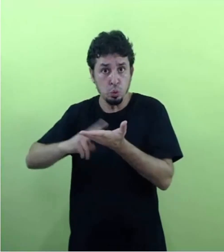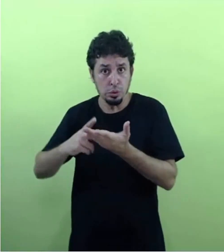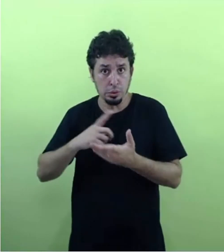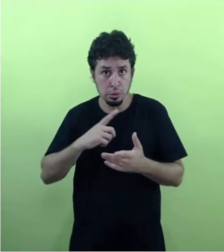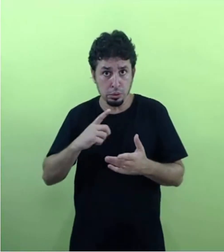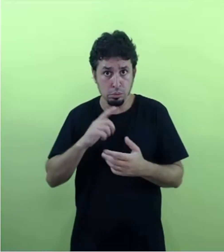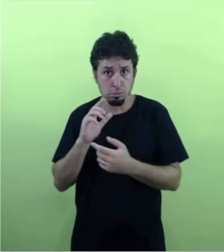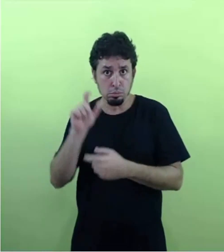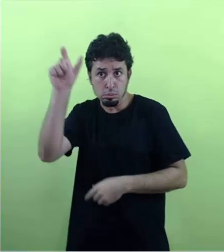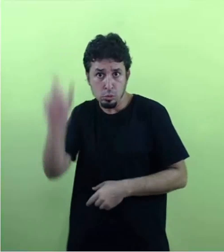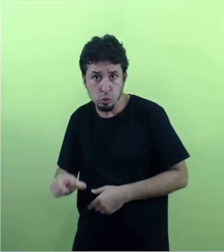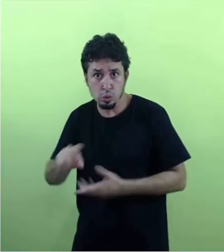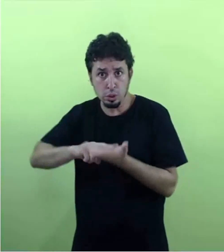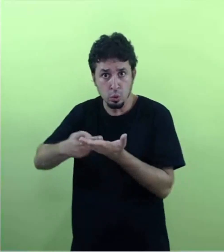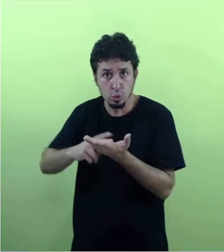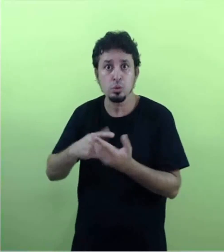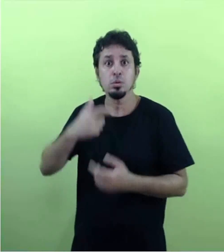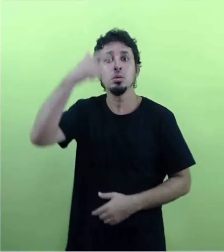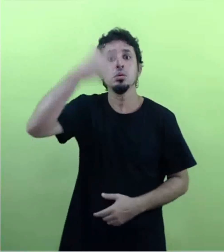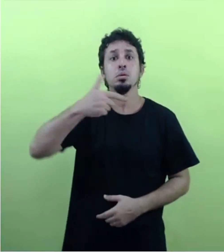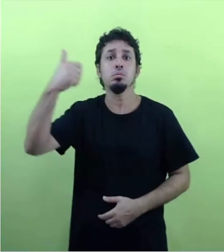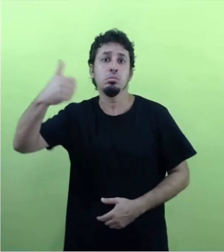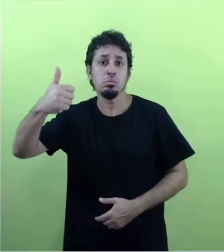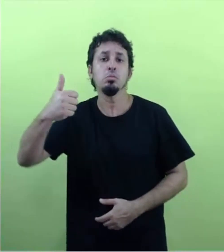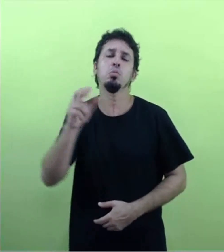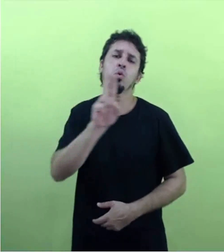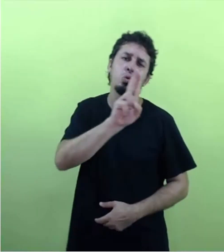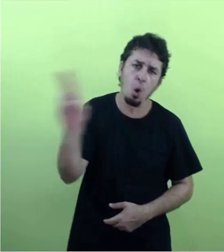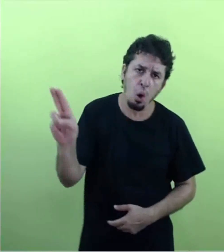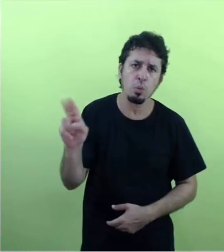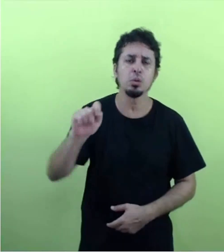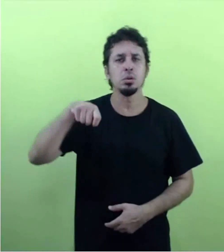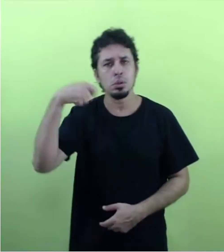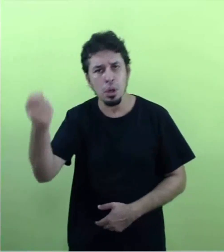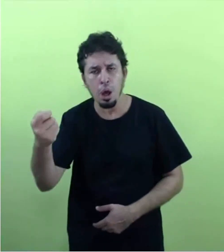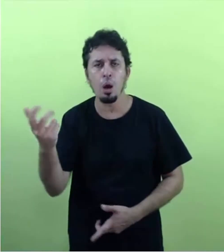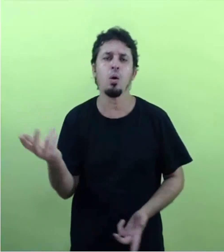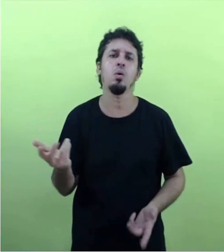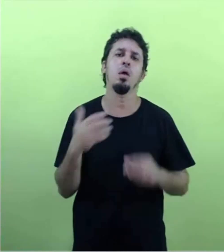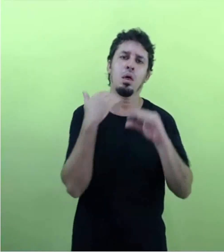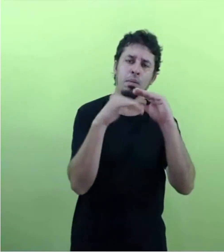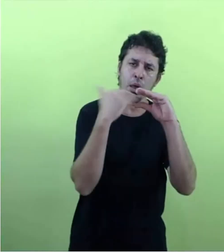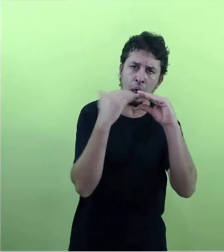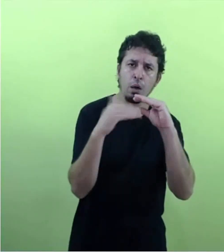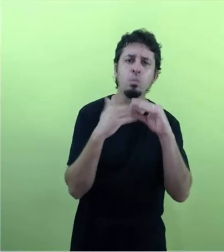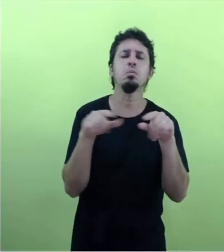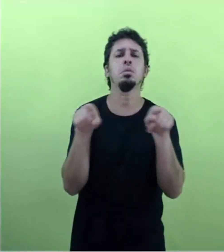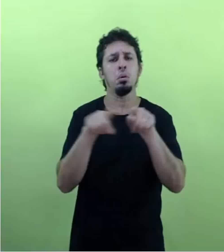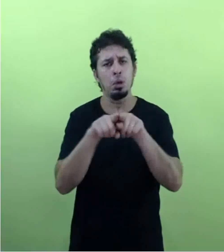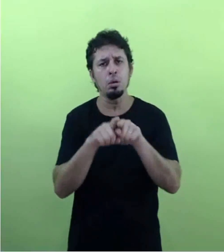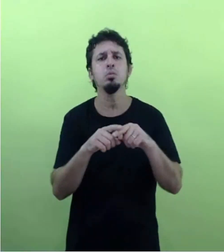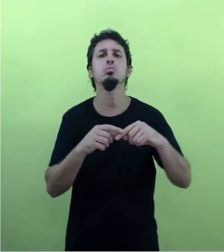mediante autorização, o tradutor se apresenta primeiro, nome, sinal, e-mail e nota de rodapé,